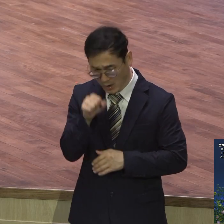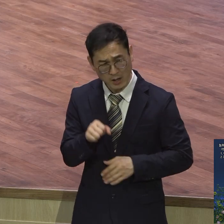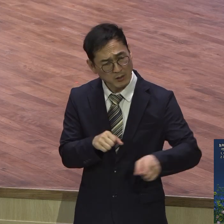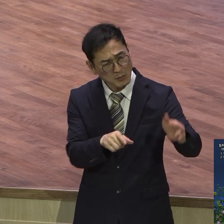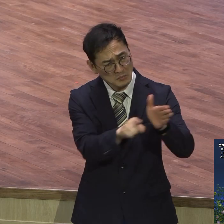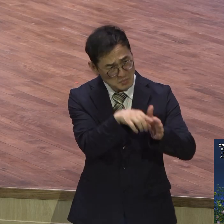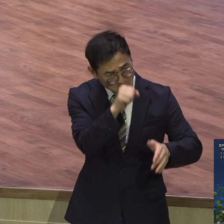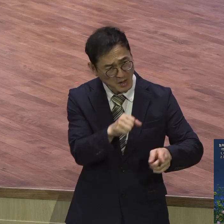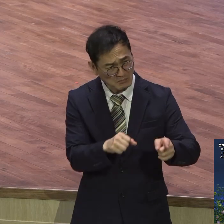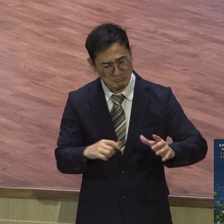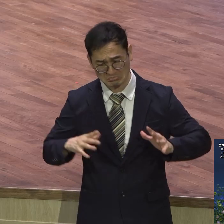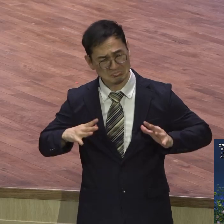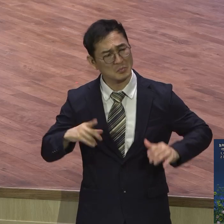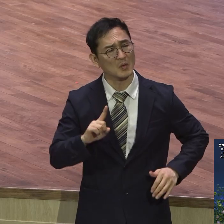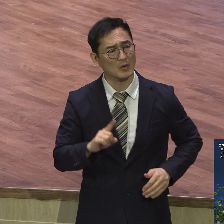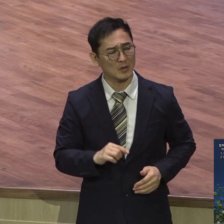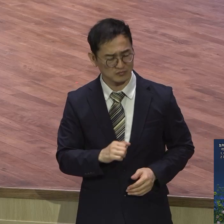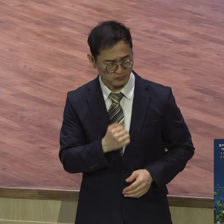완전히 왕따 또라이